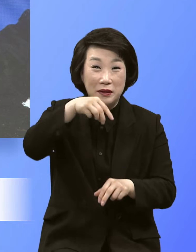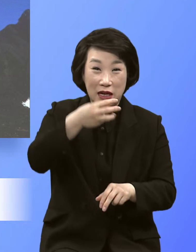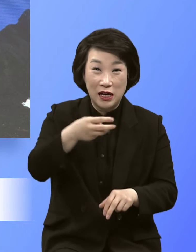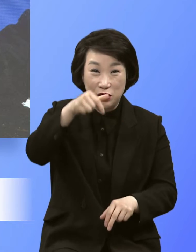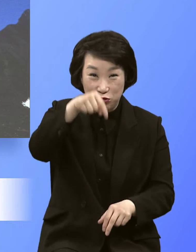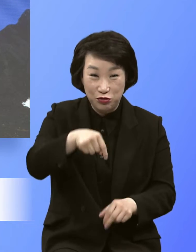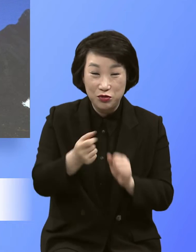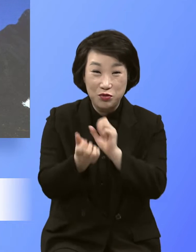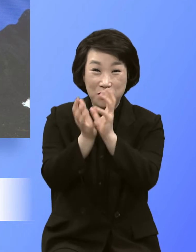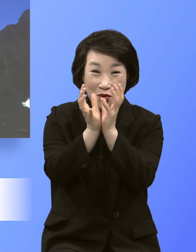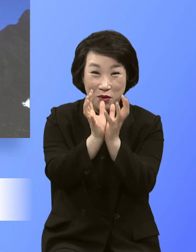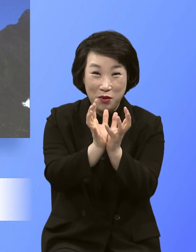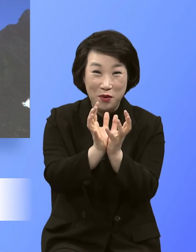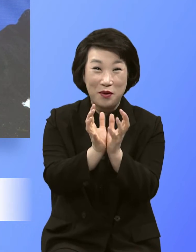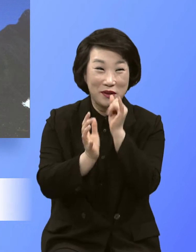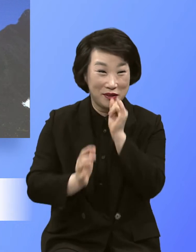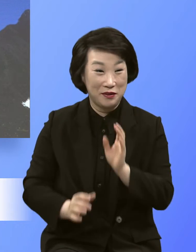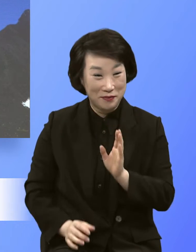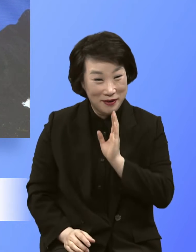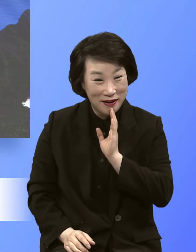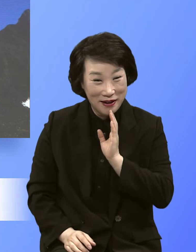확 피었습니다.